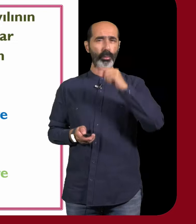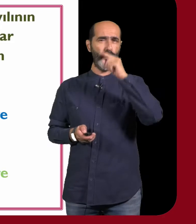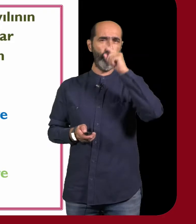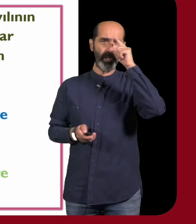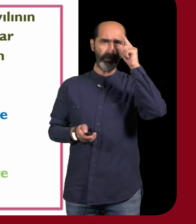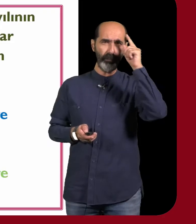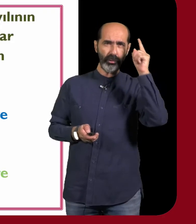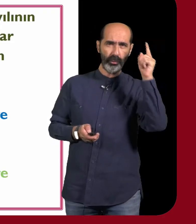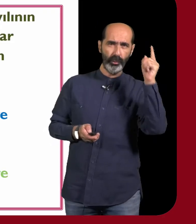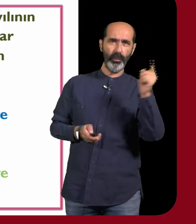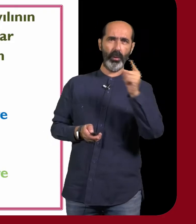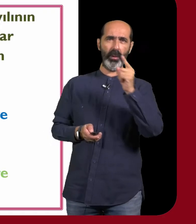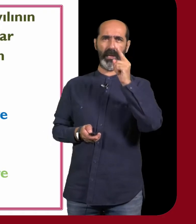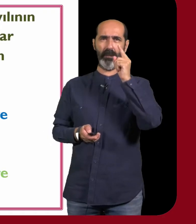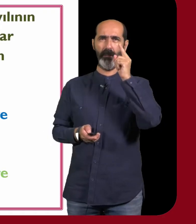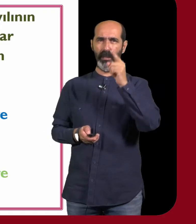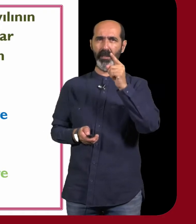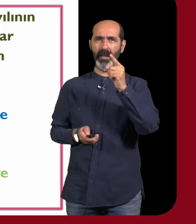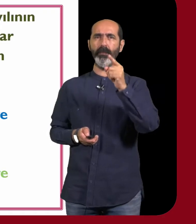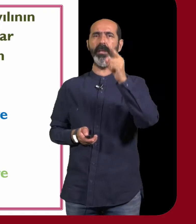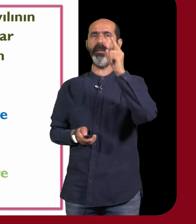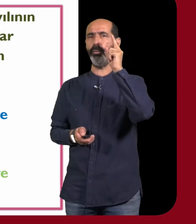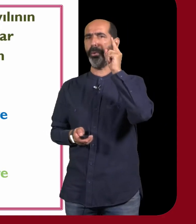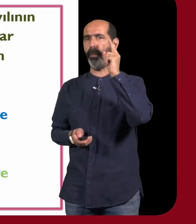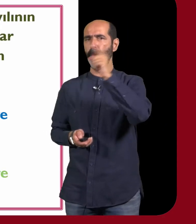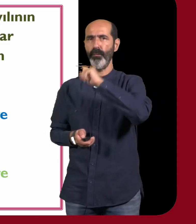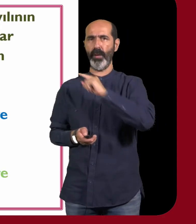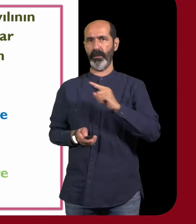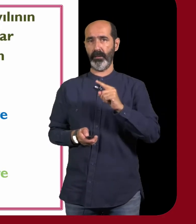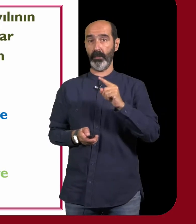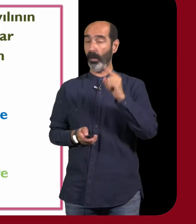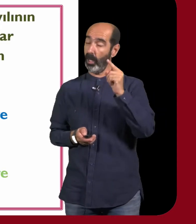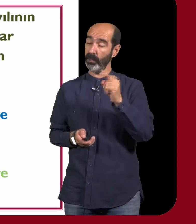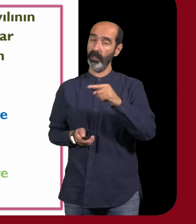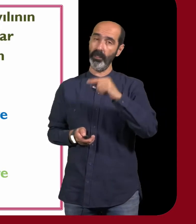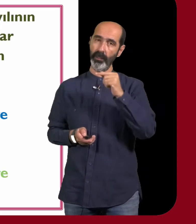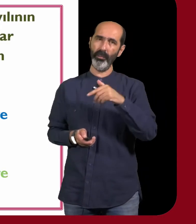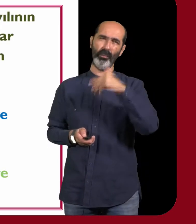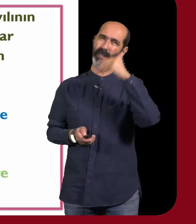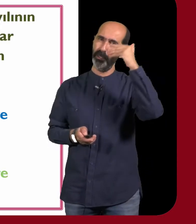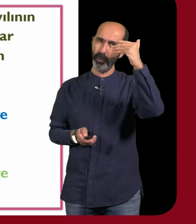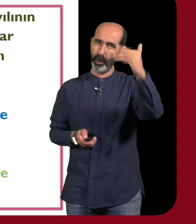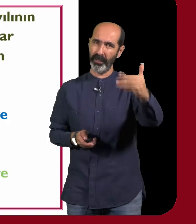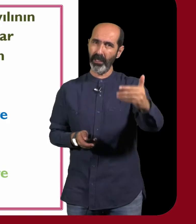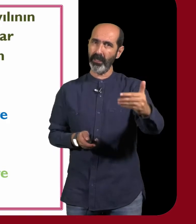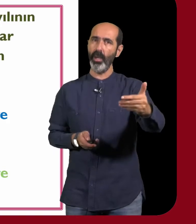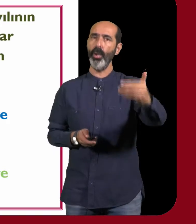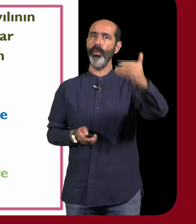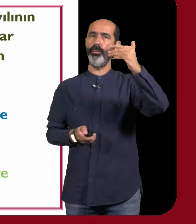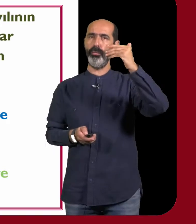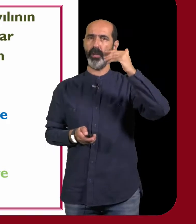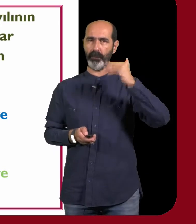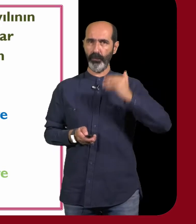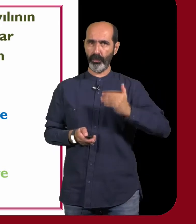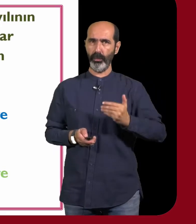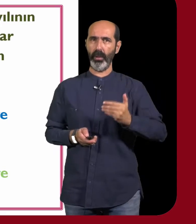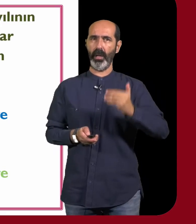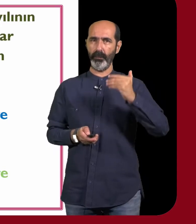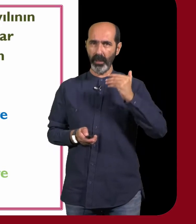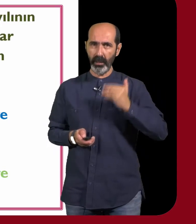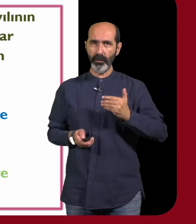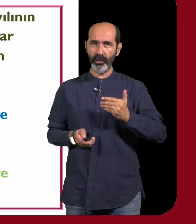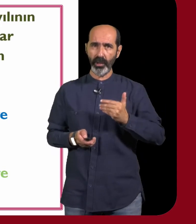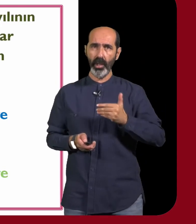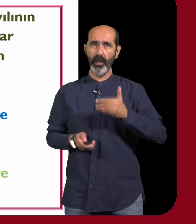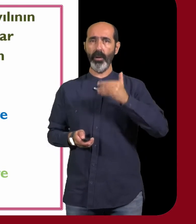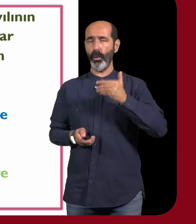bunu 360 gün olarak verilen bir toplum vardır Ay yılına 354 değildi 360